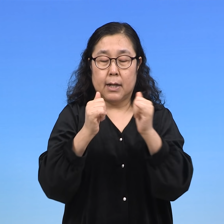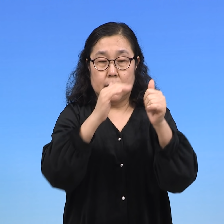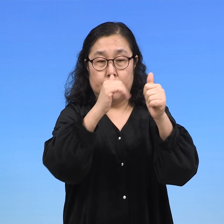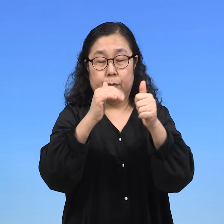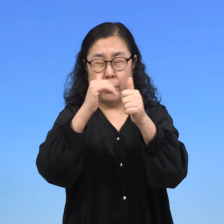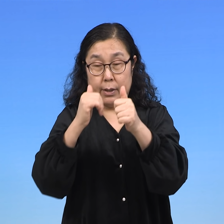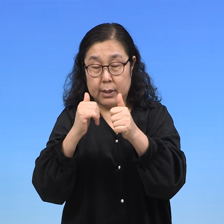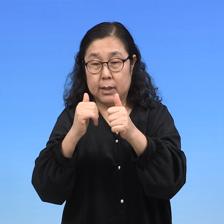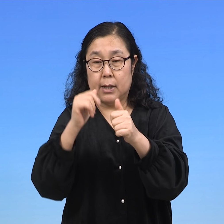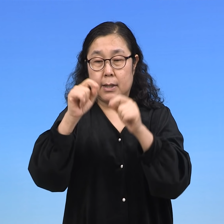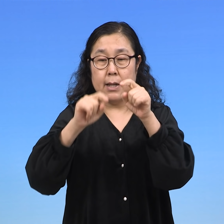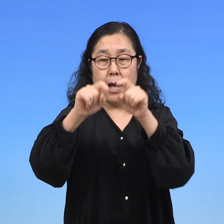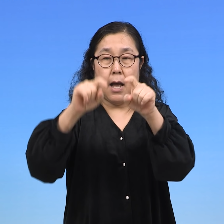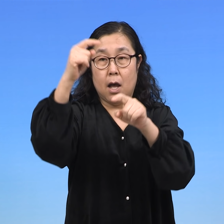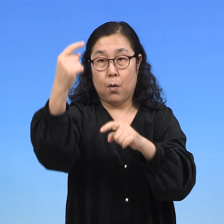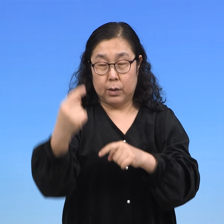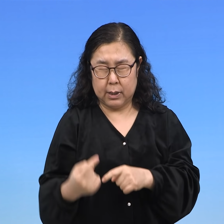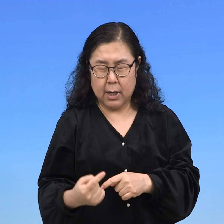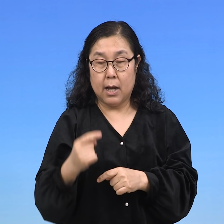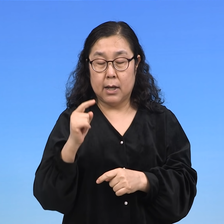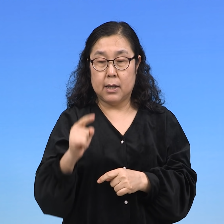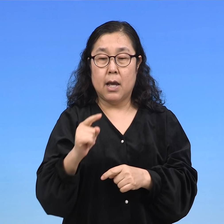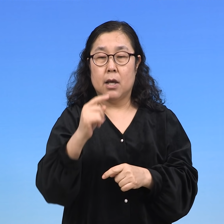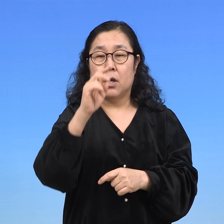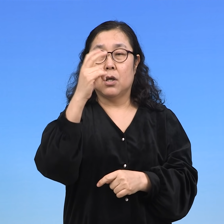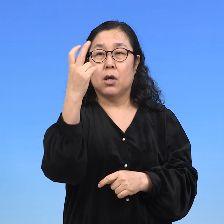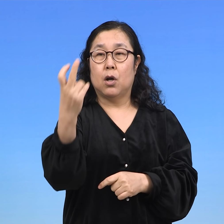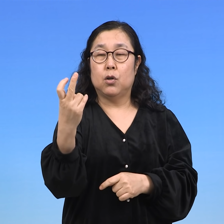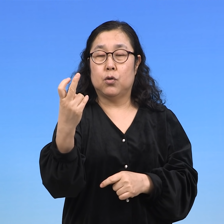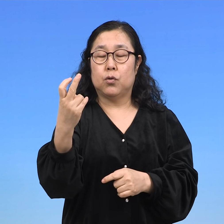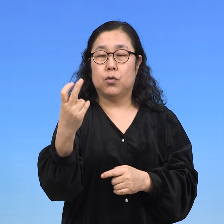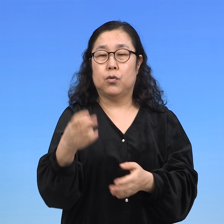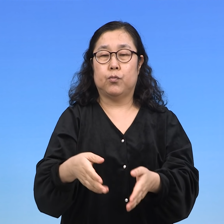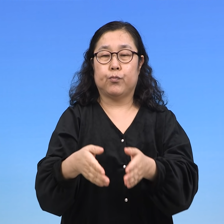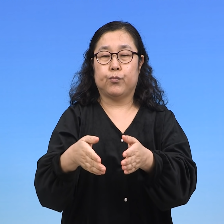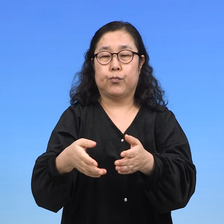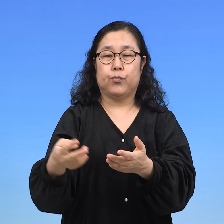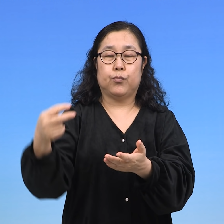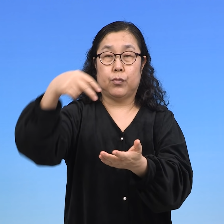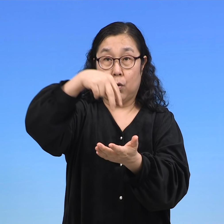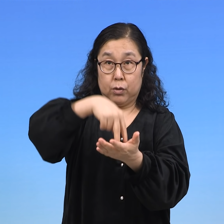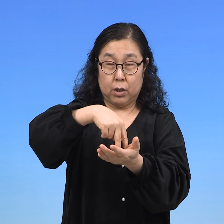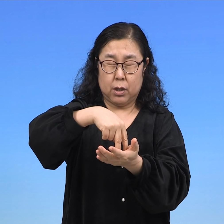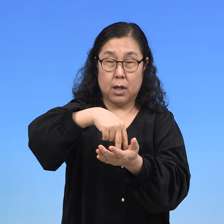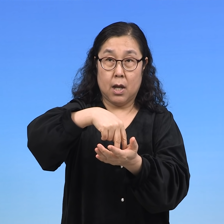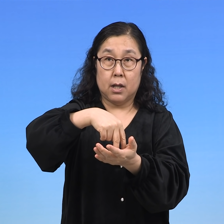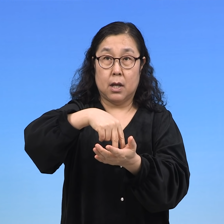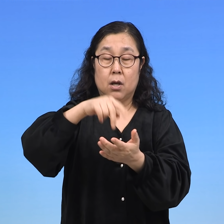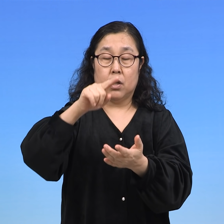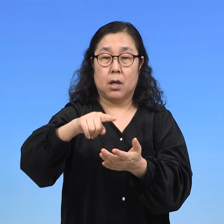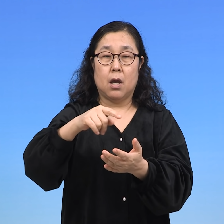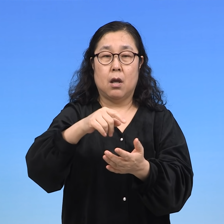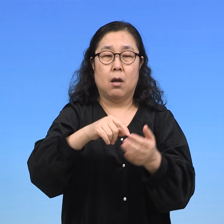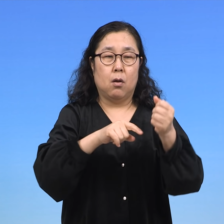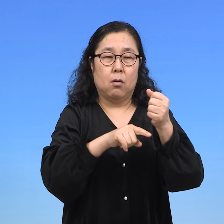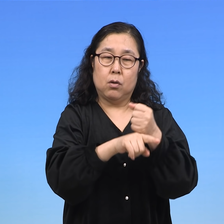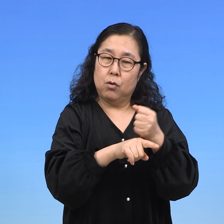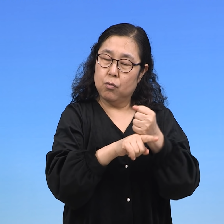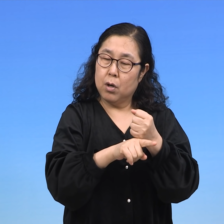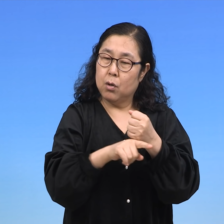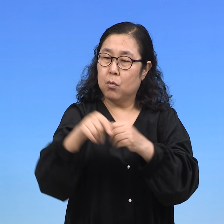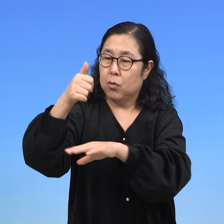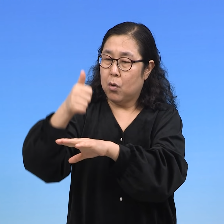원하는 자들을 부르시니 나온지라 이에 12를 세우셨으니, 여기에 원인과 결과 관계가